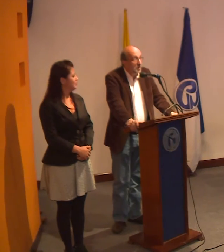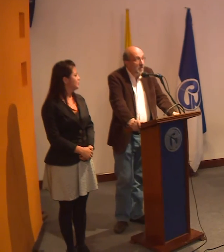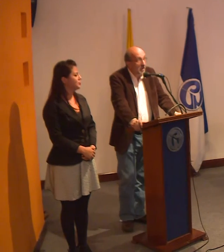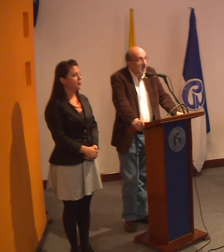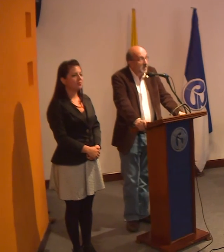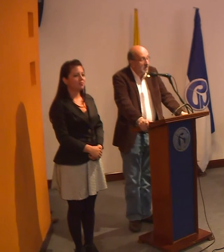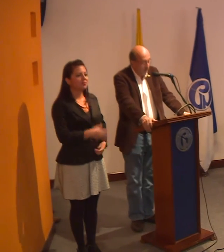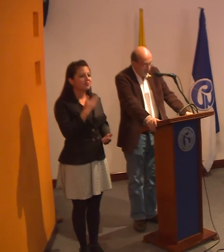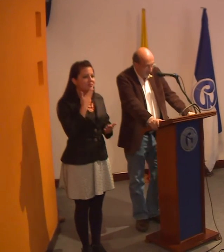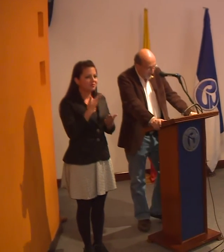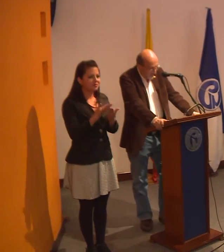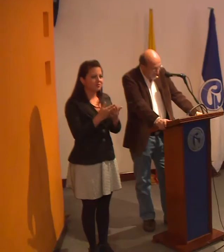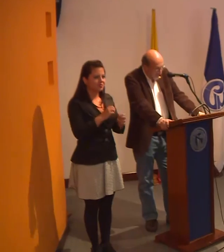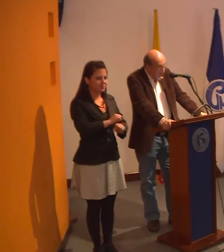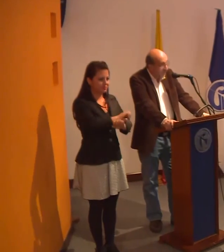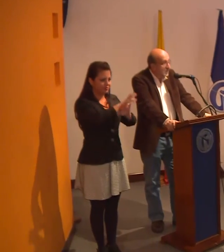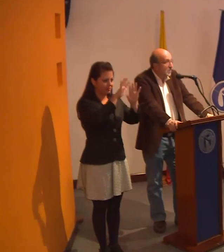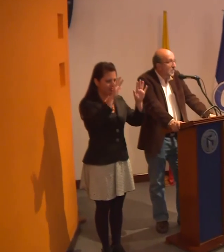Buenos días,